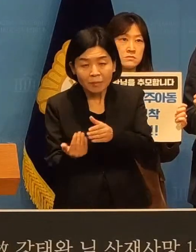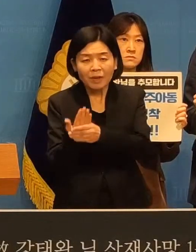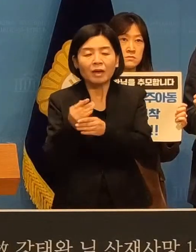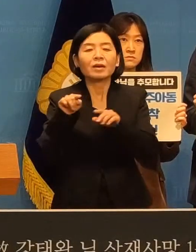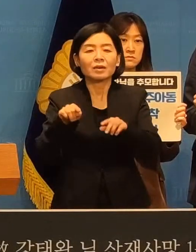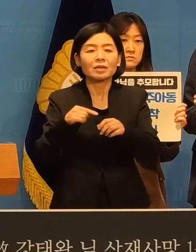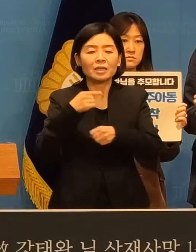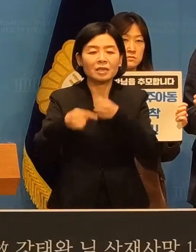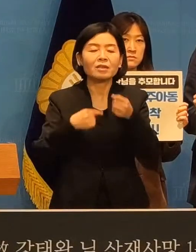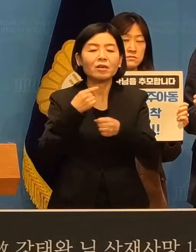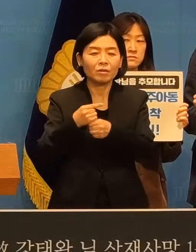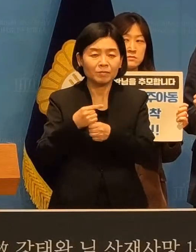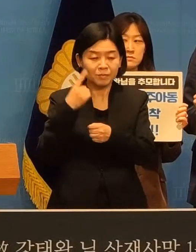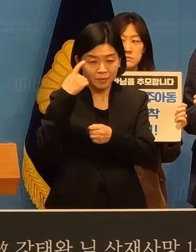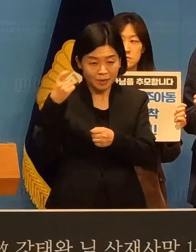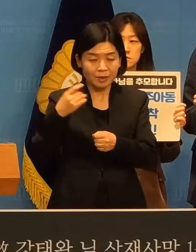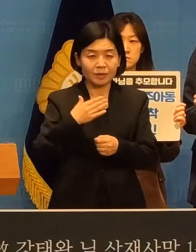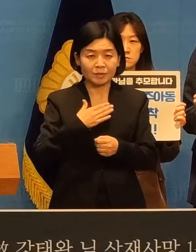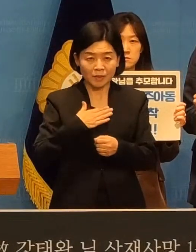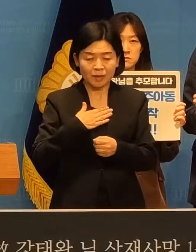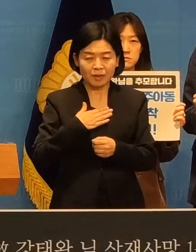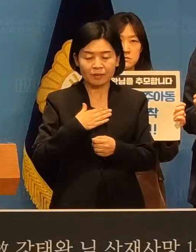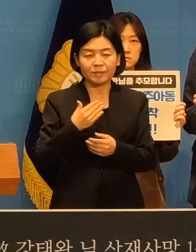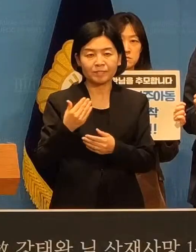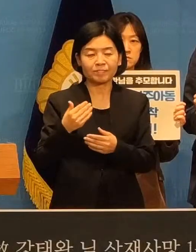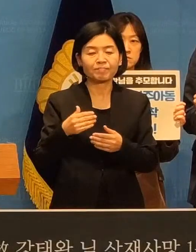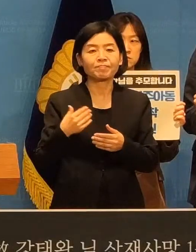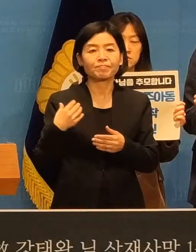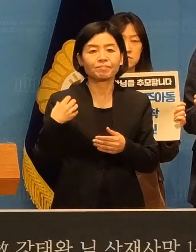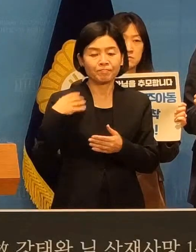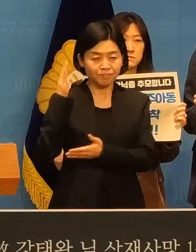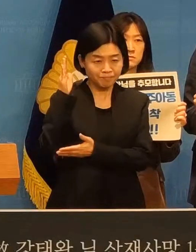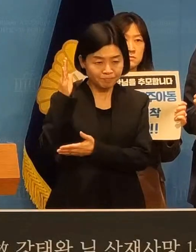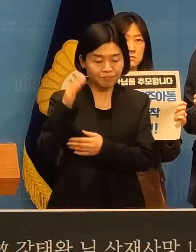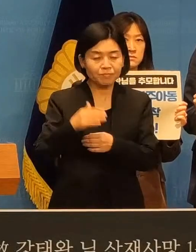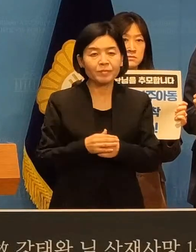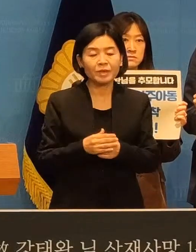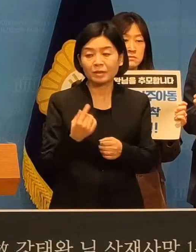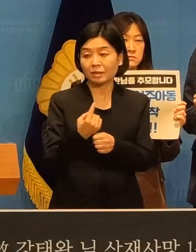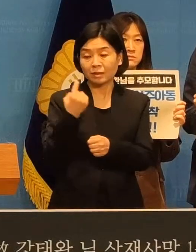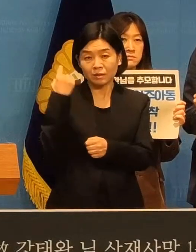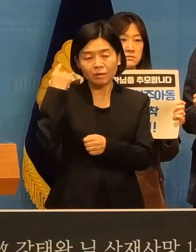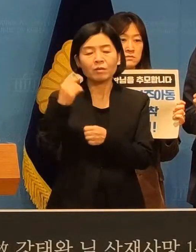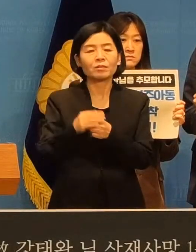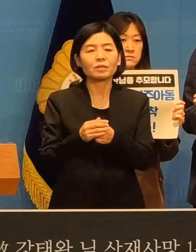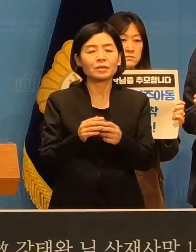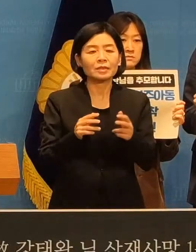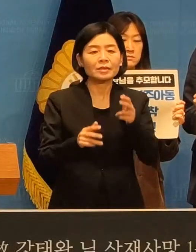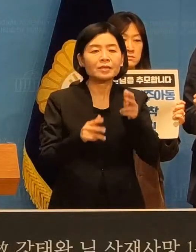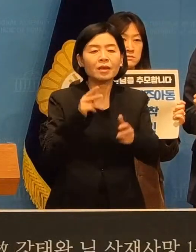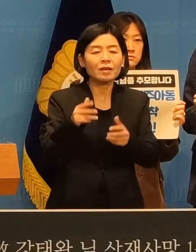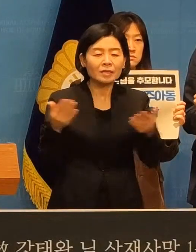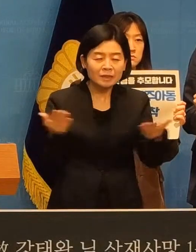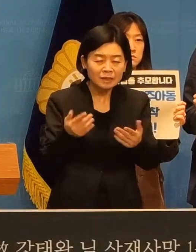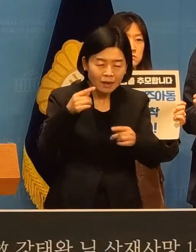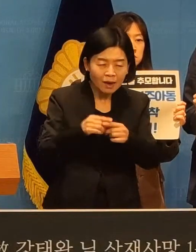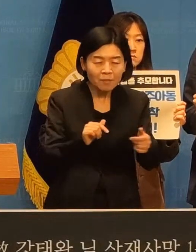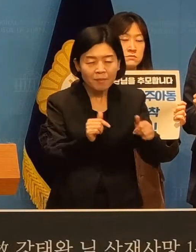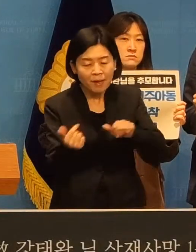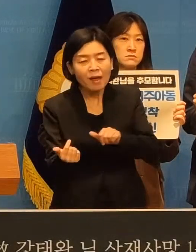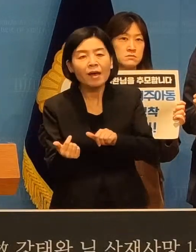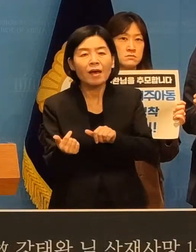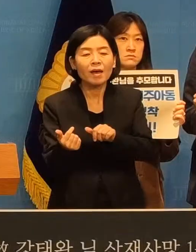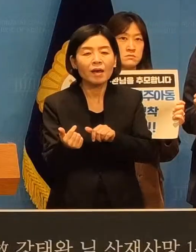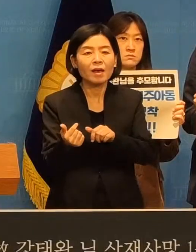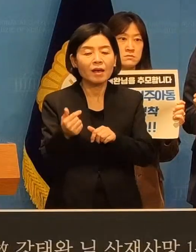동천 권영실 변호사입니다. 1년 전 산업재해로 사망한 고 강태환님은 5살에 몽골에서